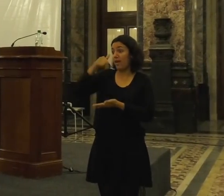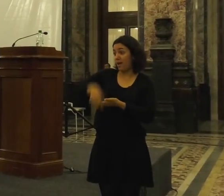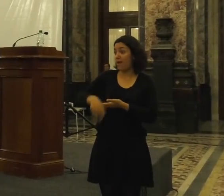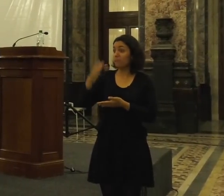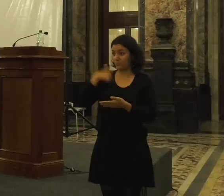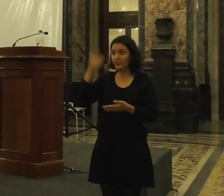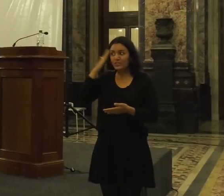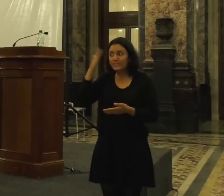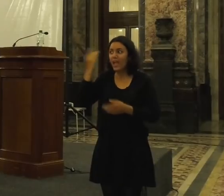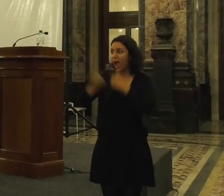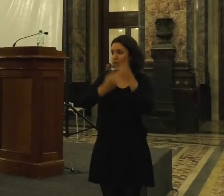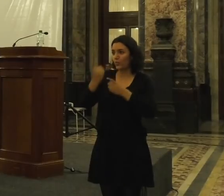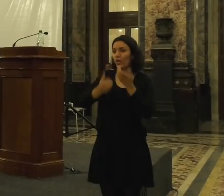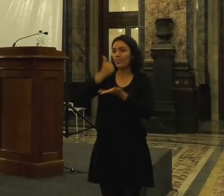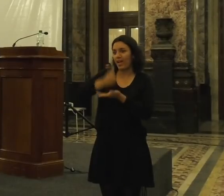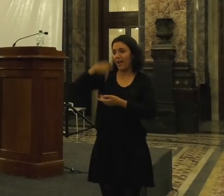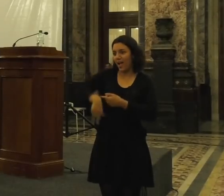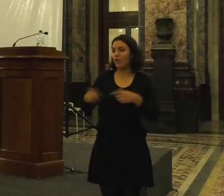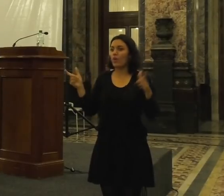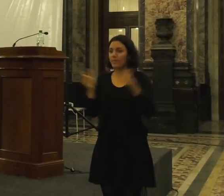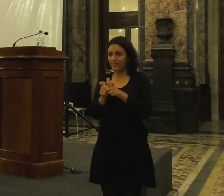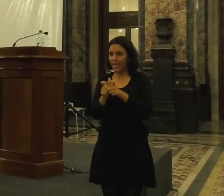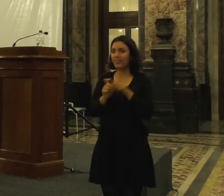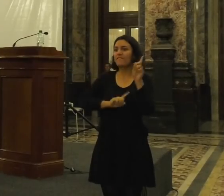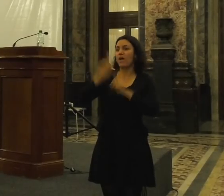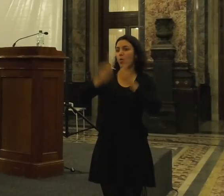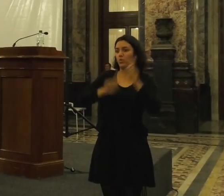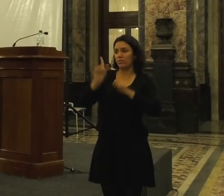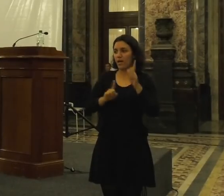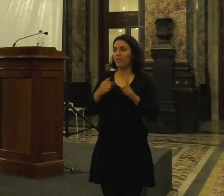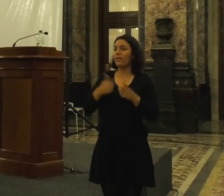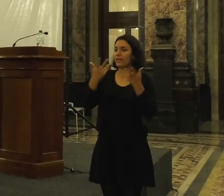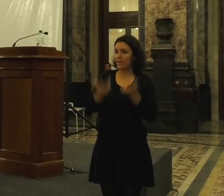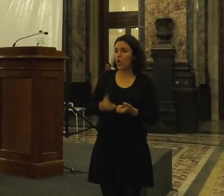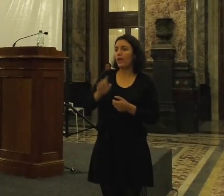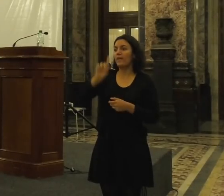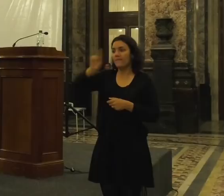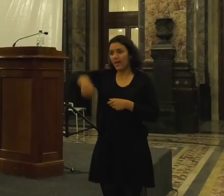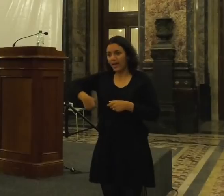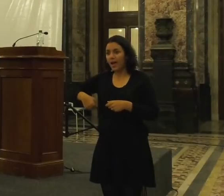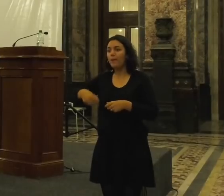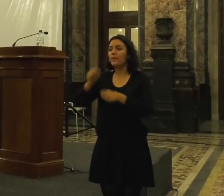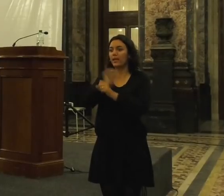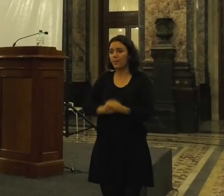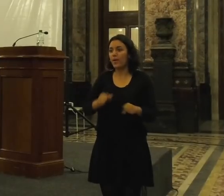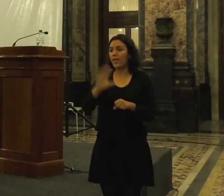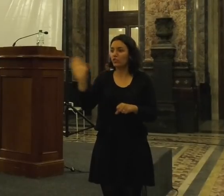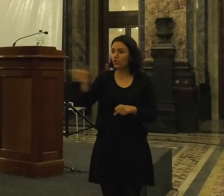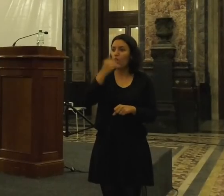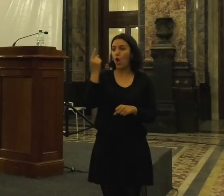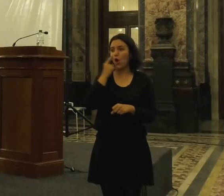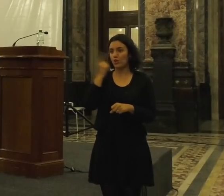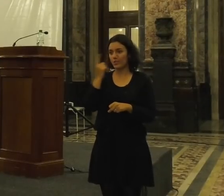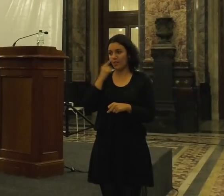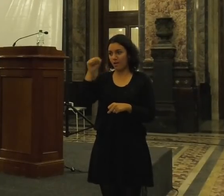algunos están acá del comité académico, me gustaría que pasaran para que todos pudieran conocerlos.